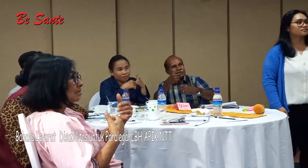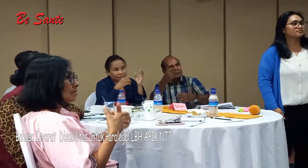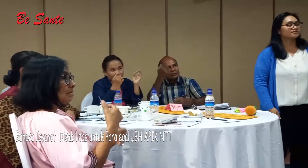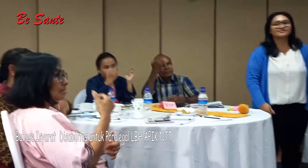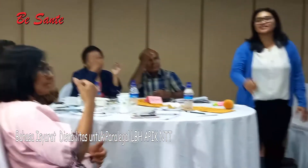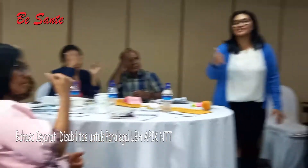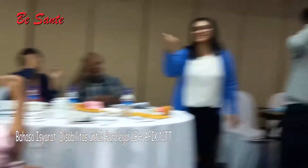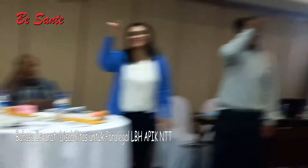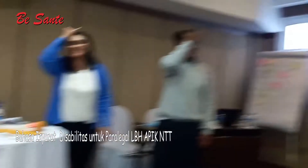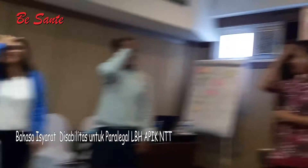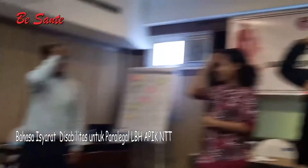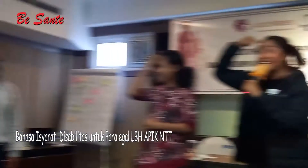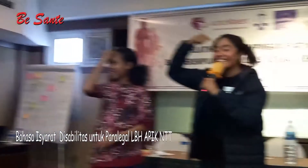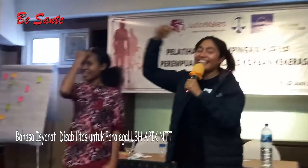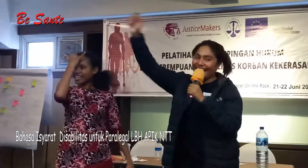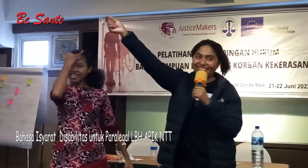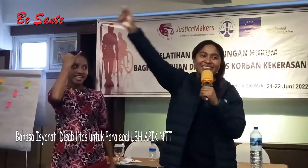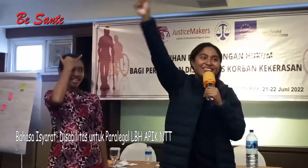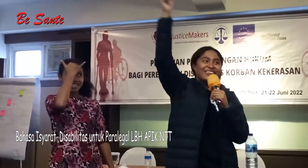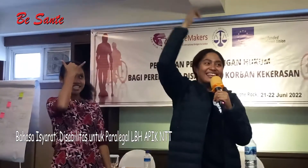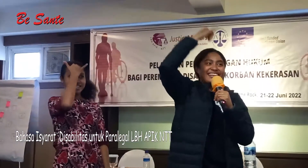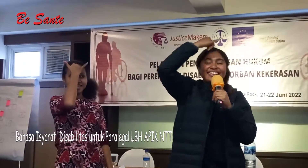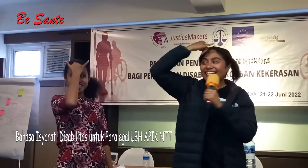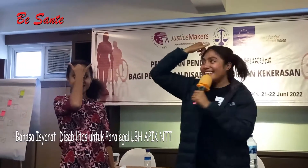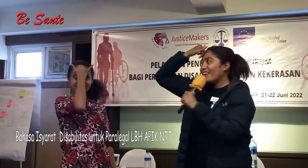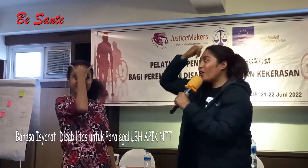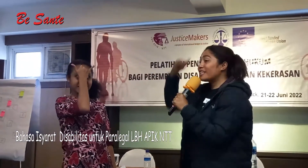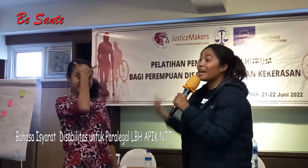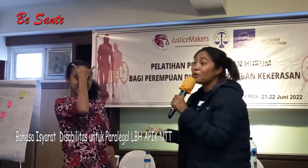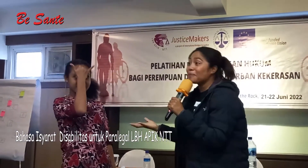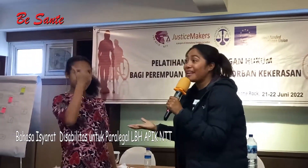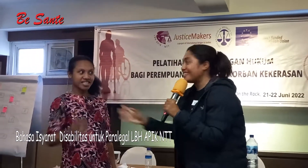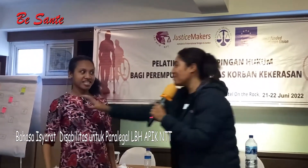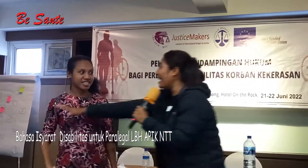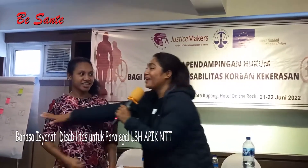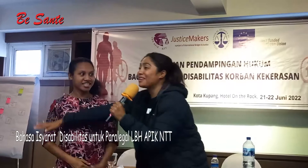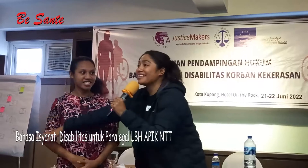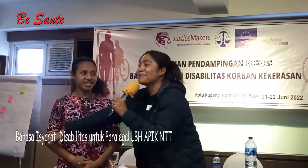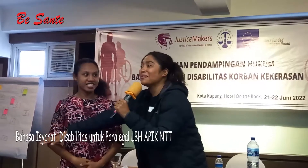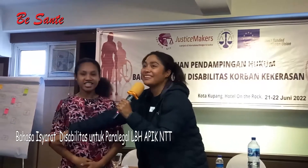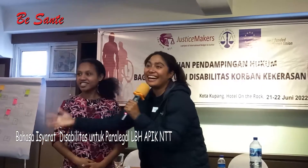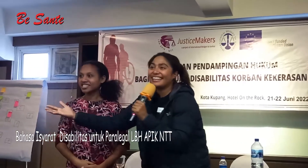Rote. Apa? Sabit ya, betul. Orang Sabu ke mana? Coba, orang Sabu. Ada yang